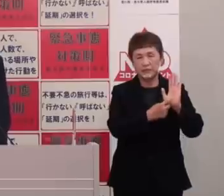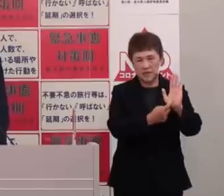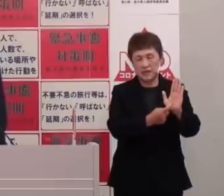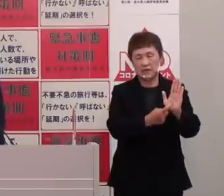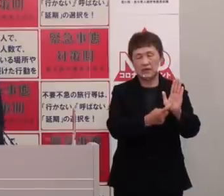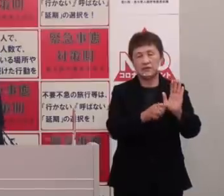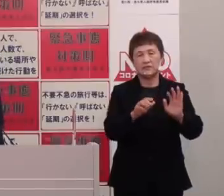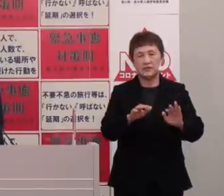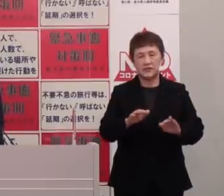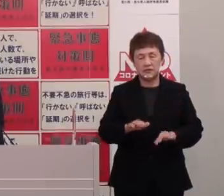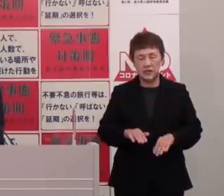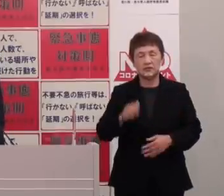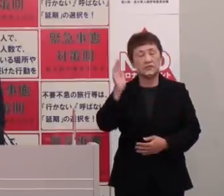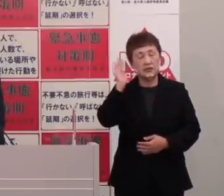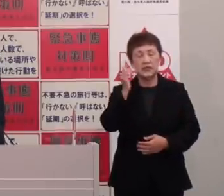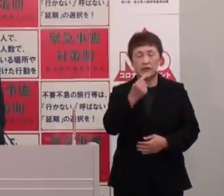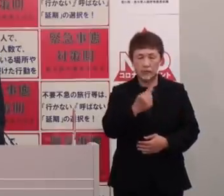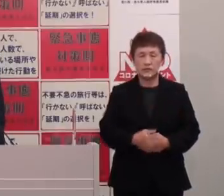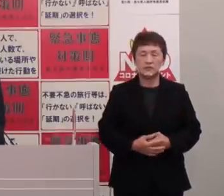いております。